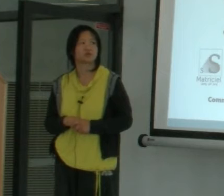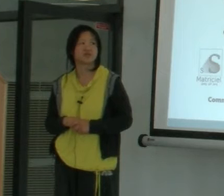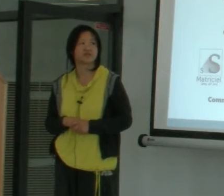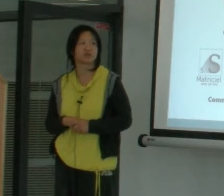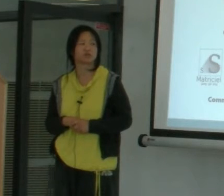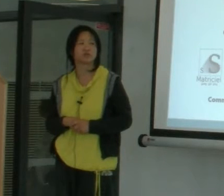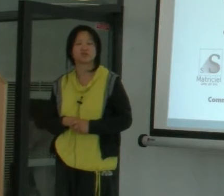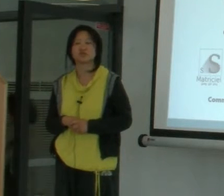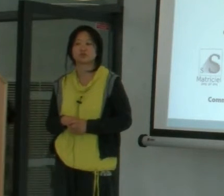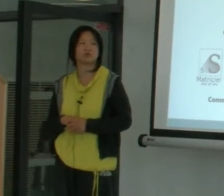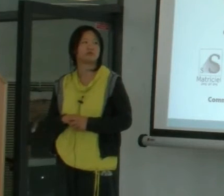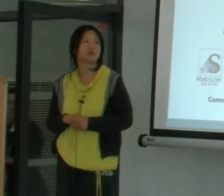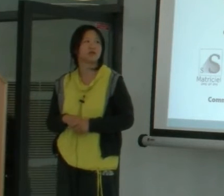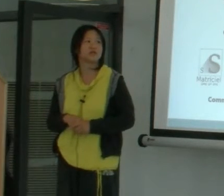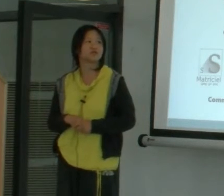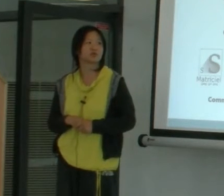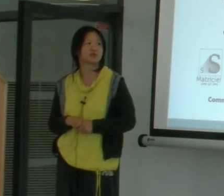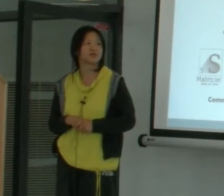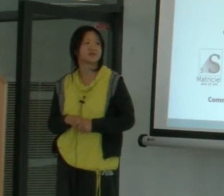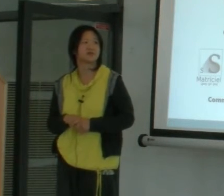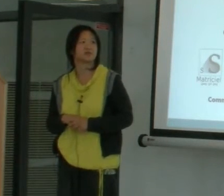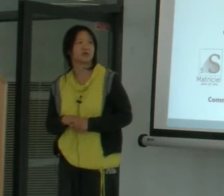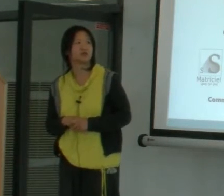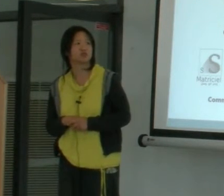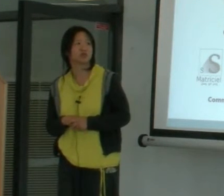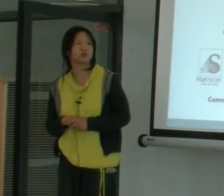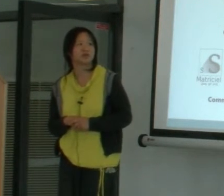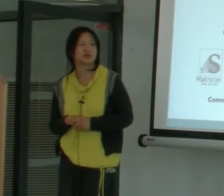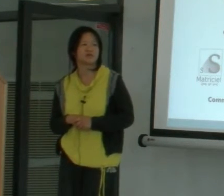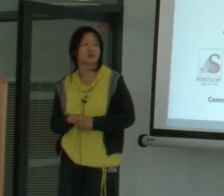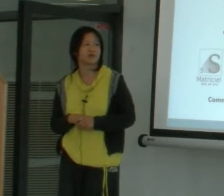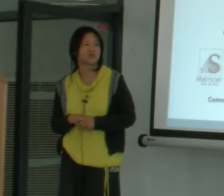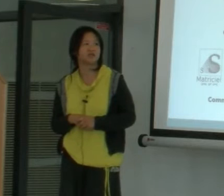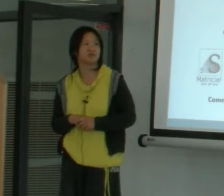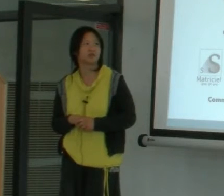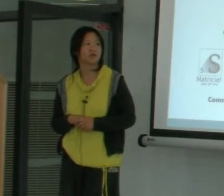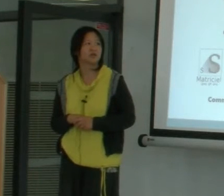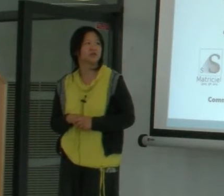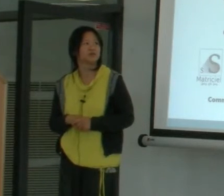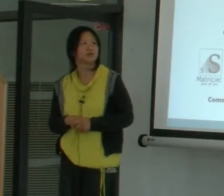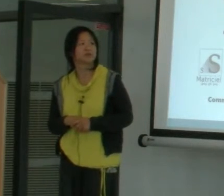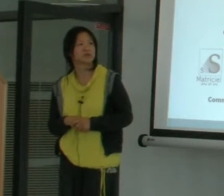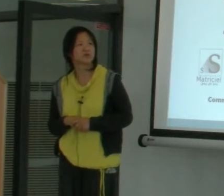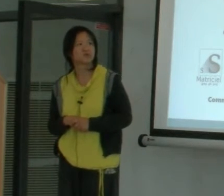Donc oui, c'est vrai qu'au niveau des sourds, ils ont un accès à la culture libre qui est assez fragile.